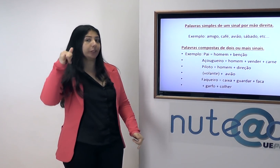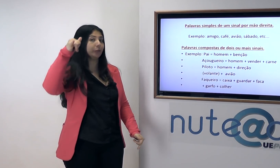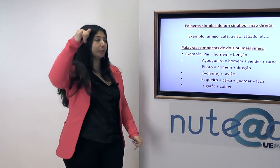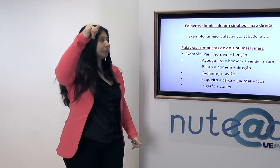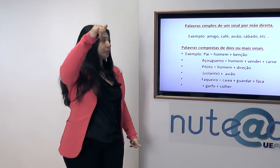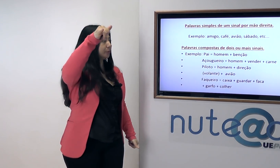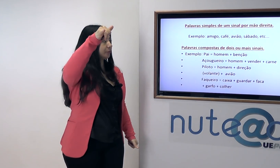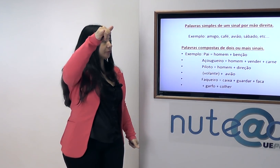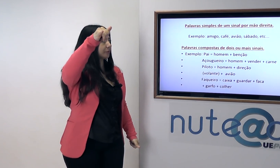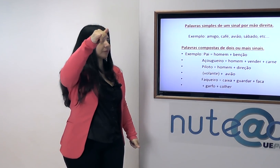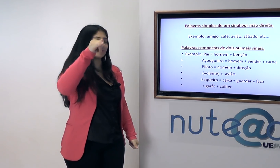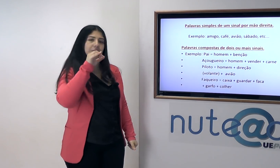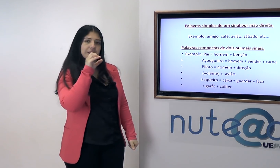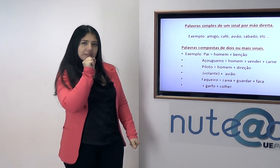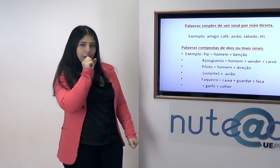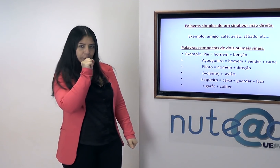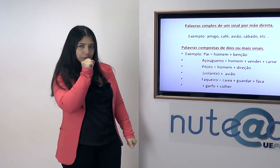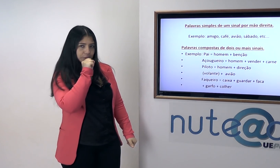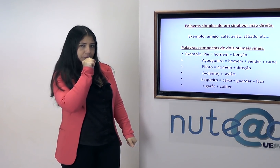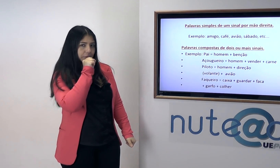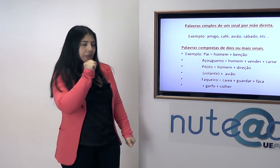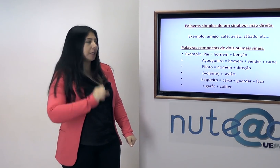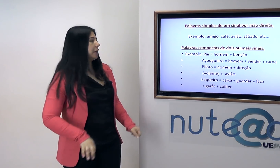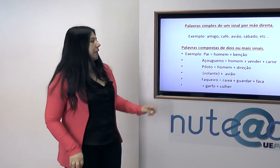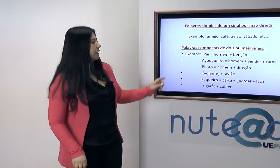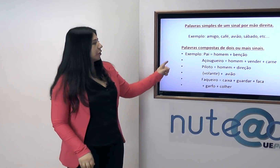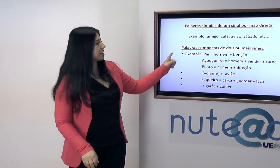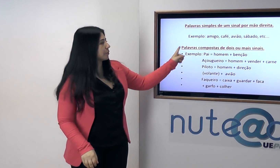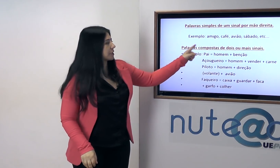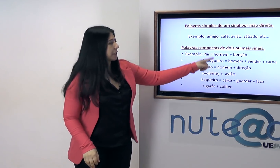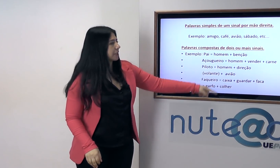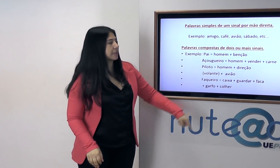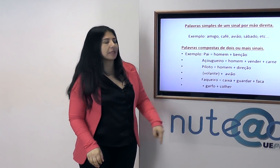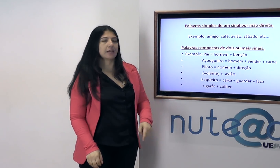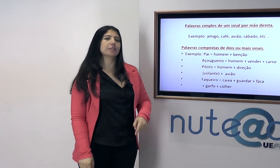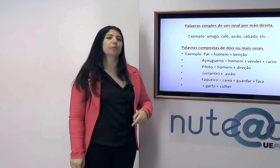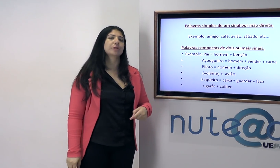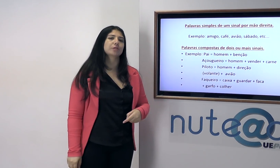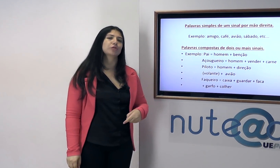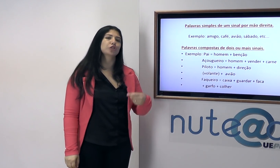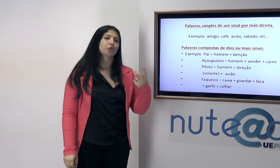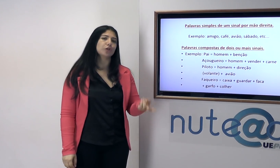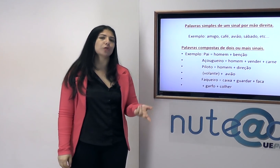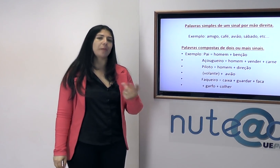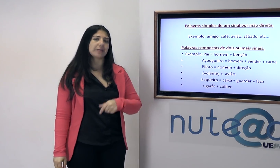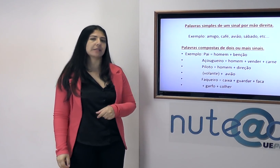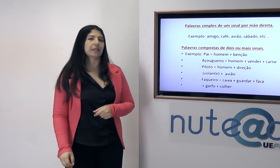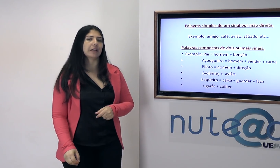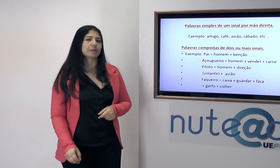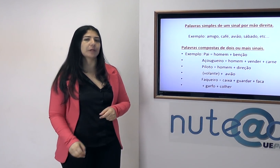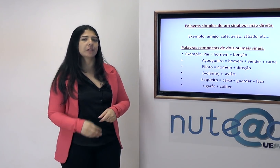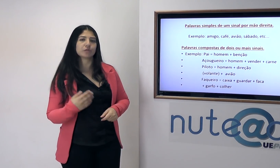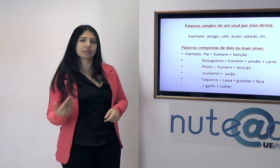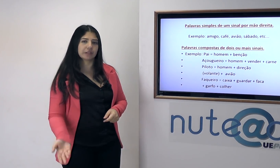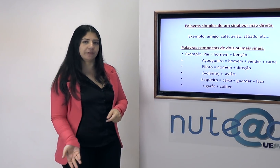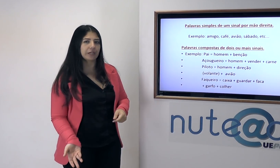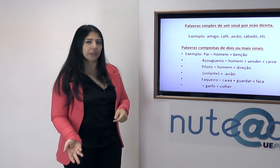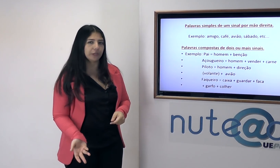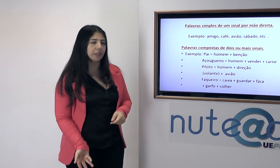avião, sábado. E ainda nós temos aqueles sinais que eu preciso de 2 ou mais sinais para ter um significado em